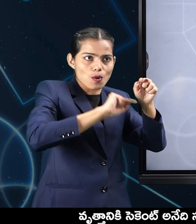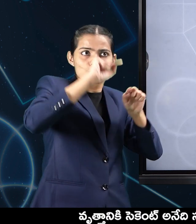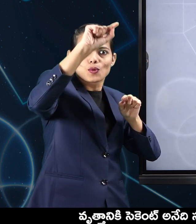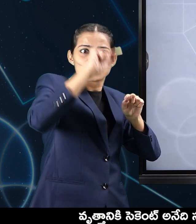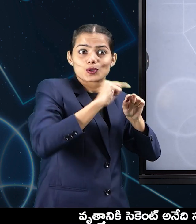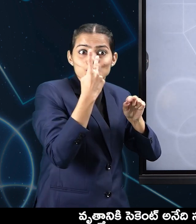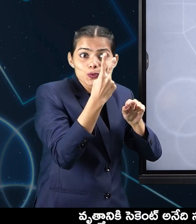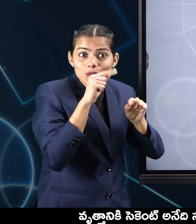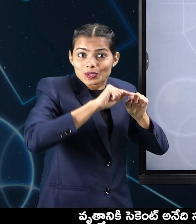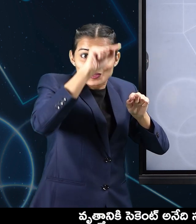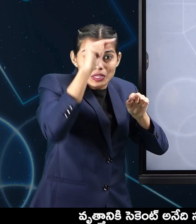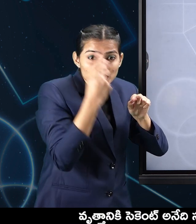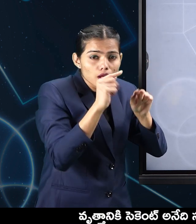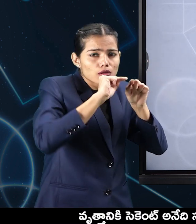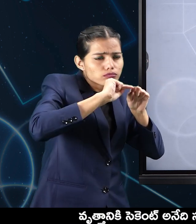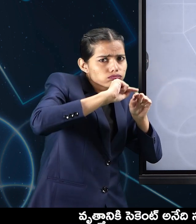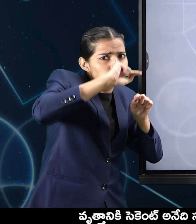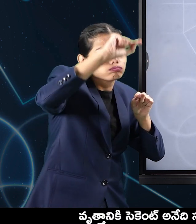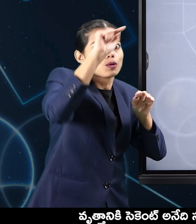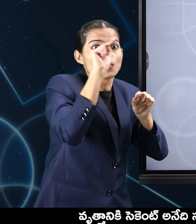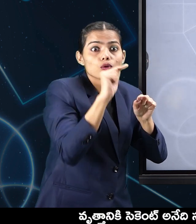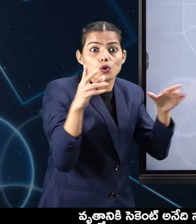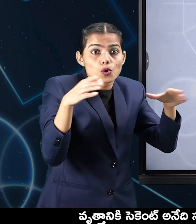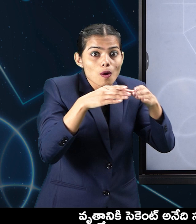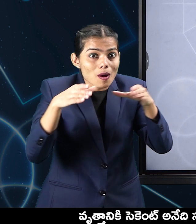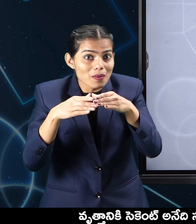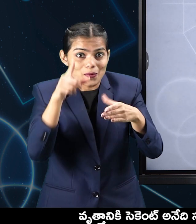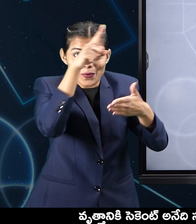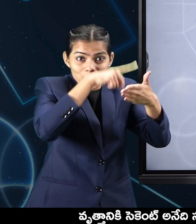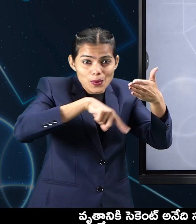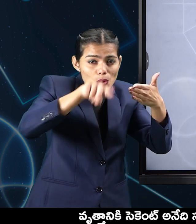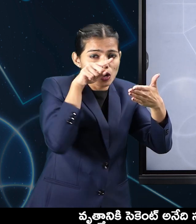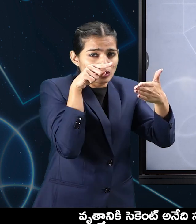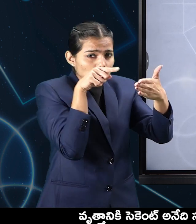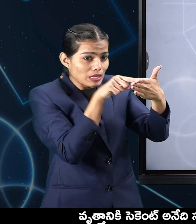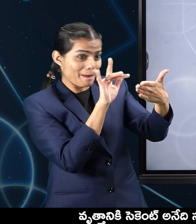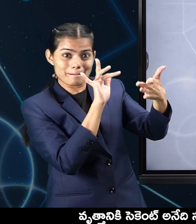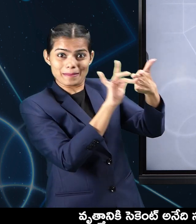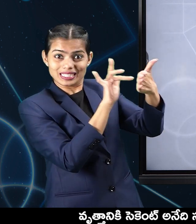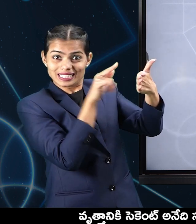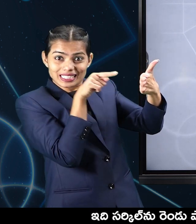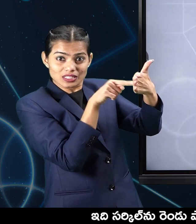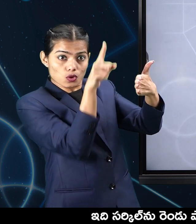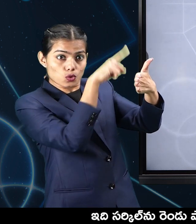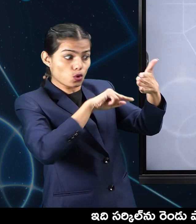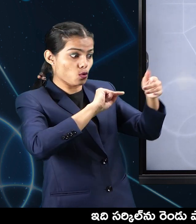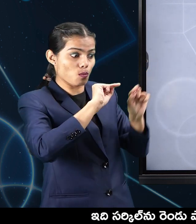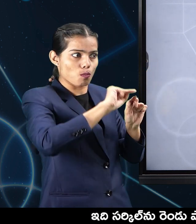వృత్తానికి సెకండ్ అనేది సర్కిల్తో ఉమ్మడిగా ఉన్న 2 పాయింట్లను కలిగి ఉన్న పంక్తి. ఇది సర్కిల్ను